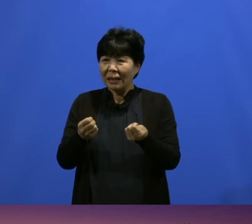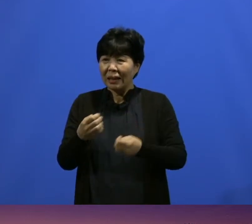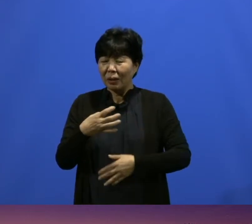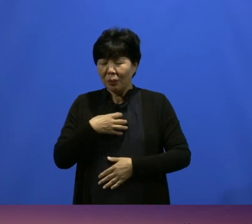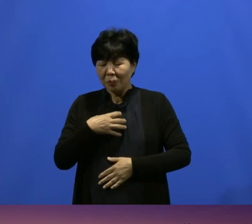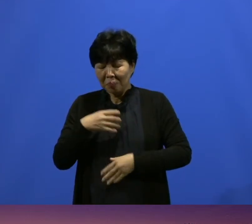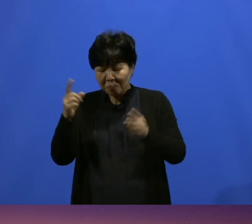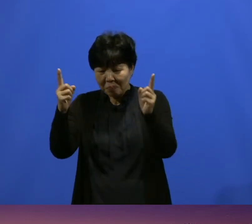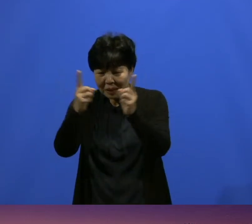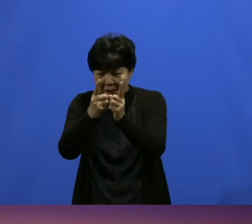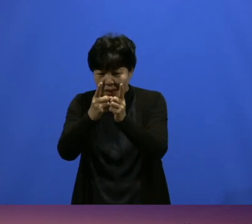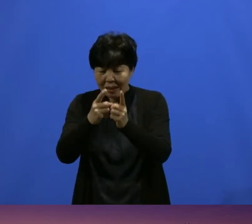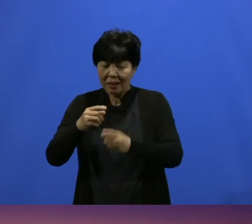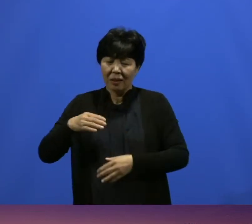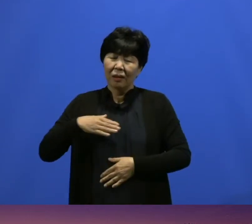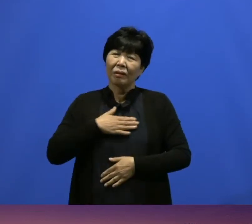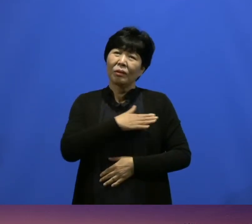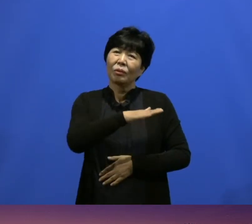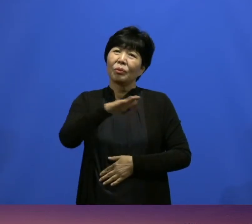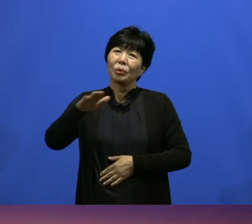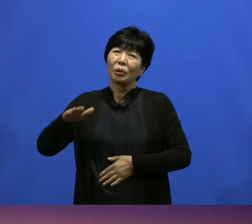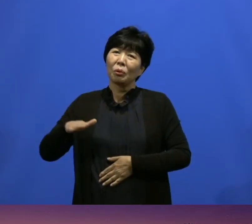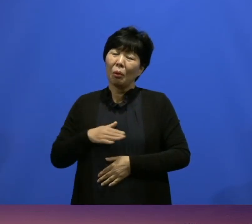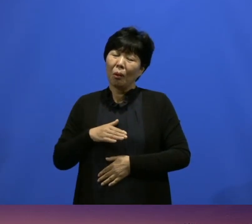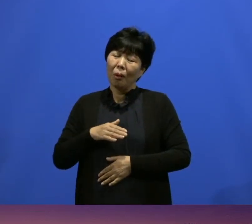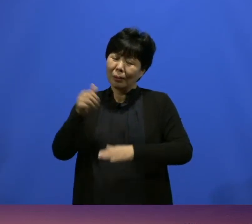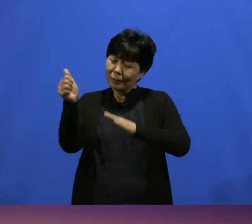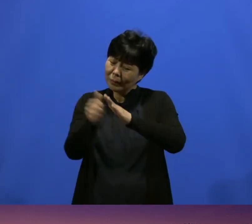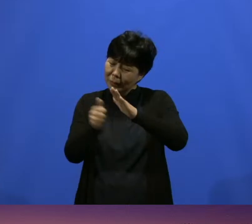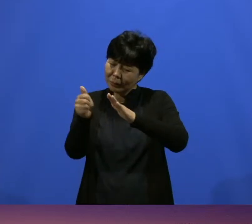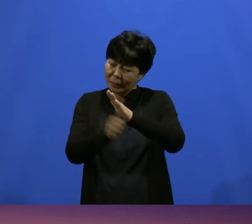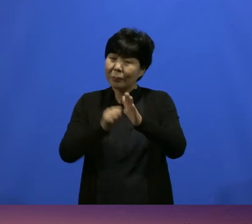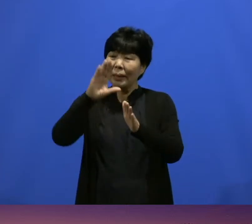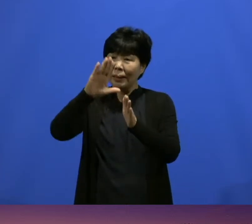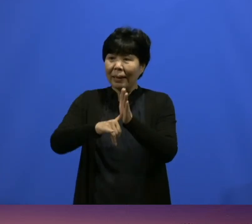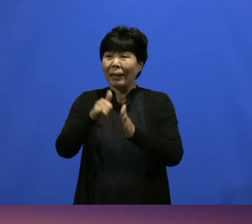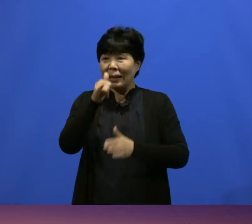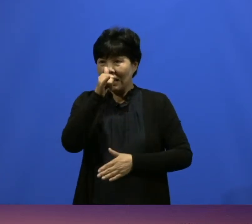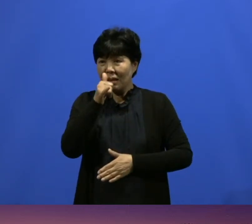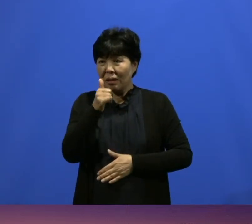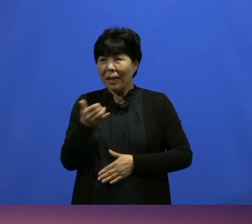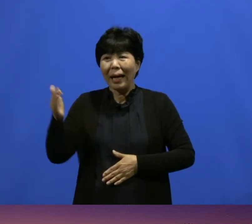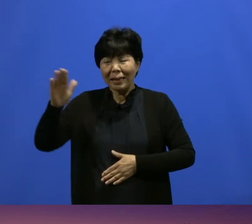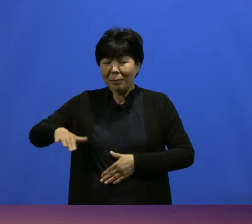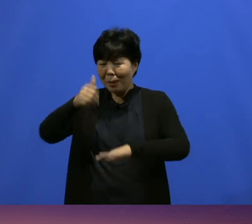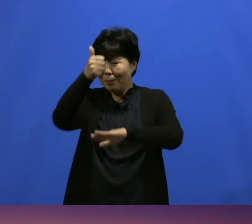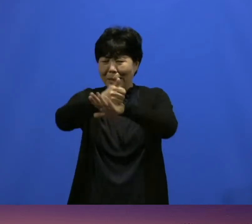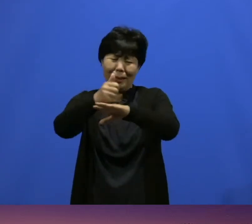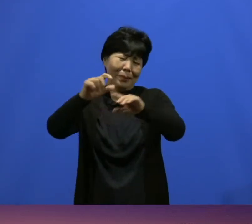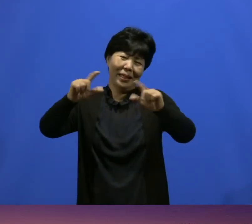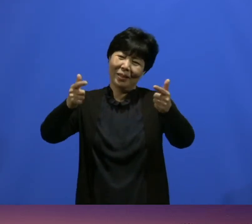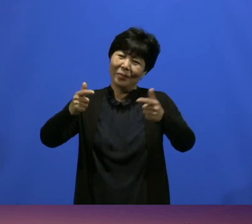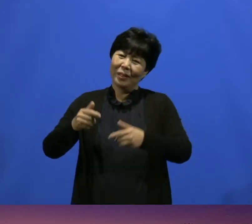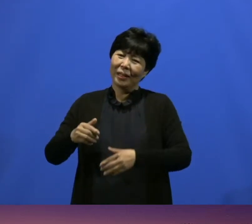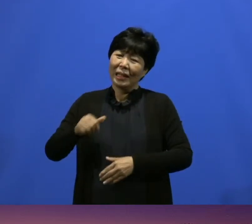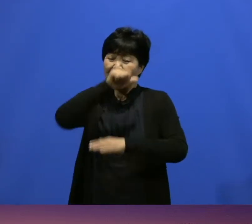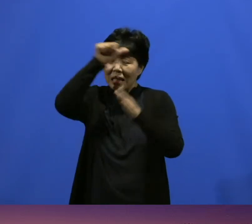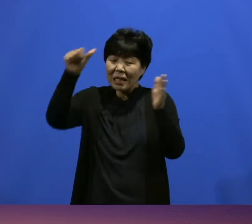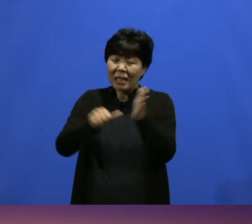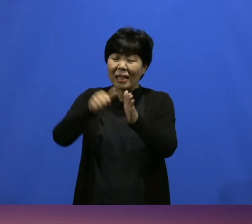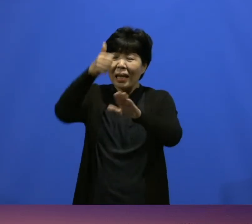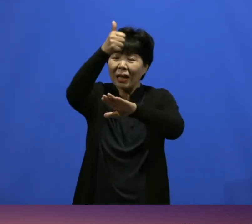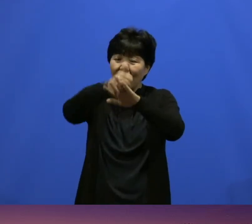빠져요. 우리도 원치 않는 실패로 몰아갈 때가 있어요. 근데 그게 끝이 아니에요. 우리 인생의 결론은 하나님의 손에